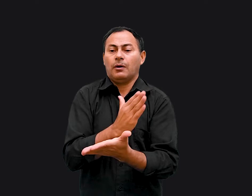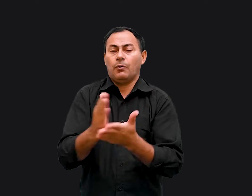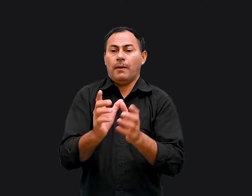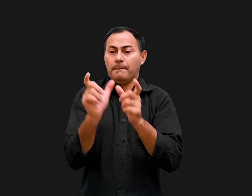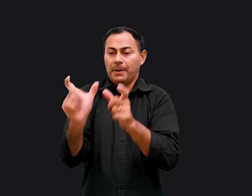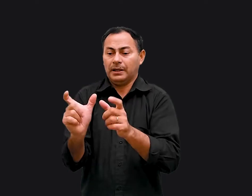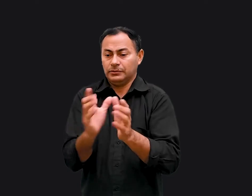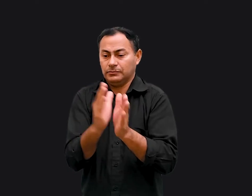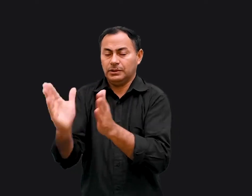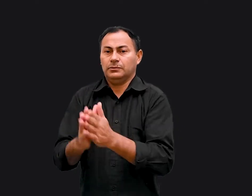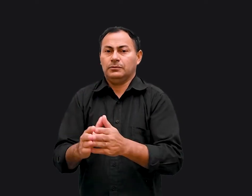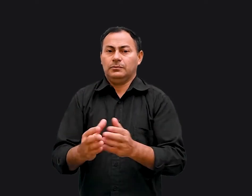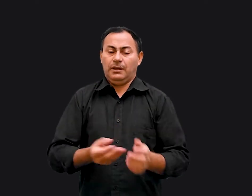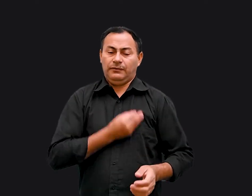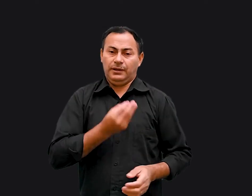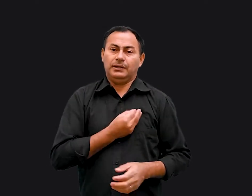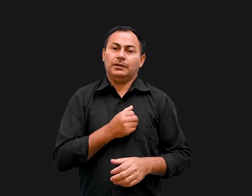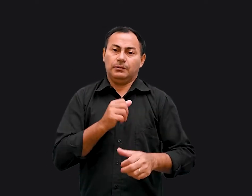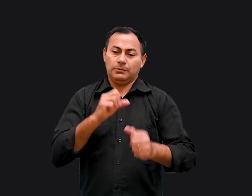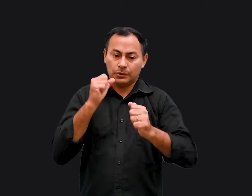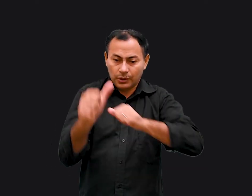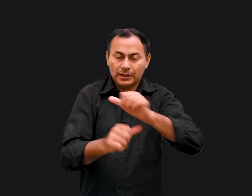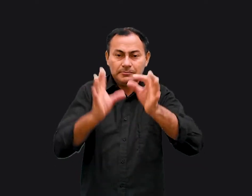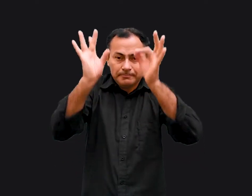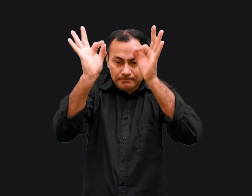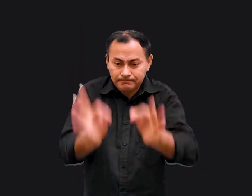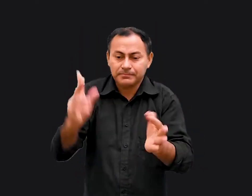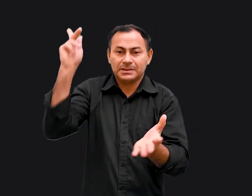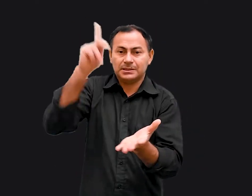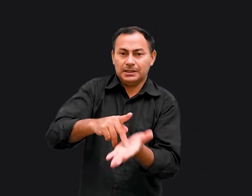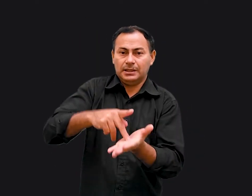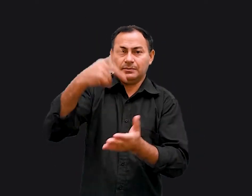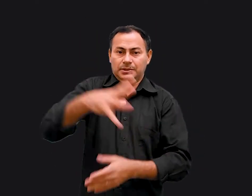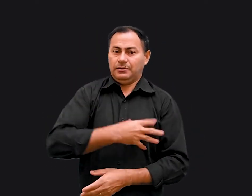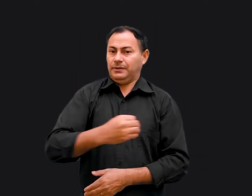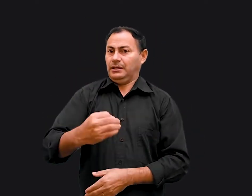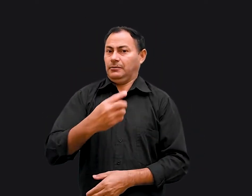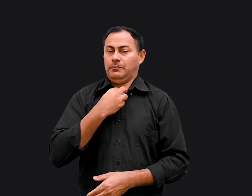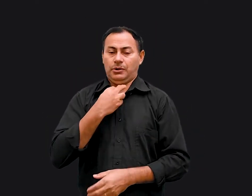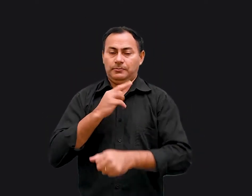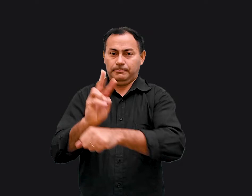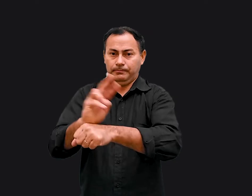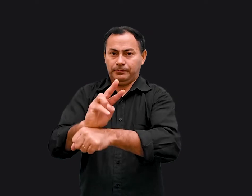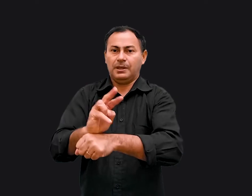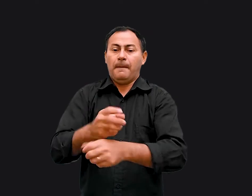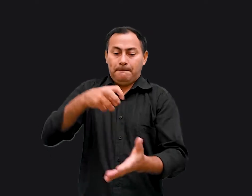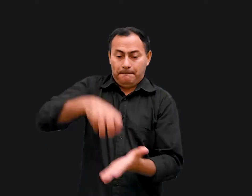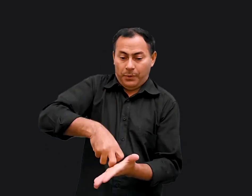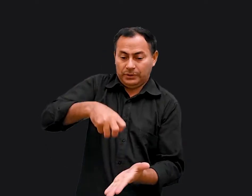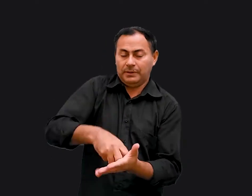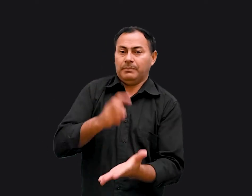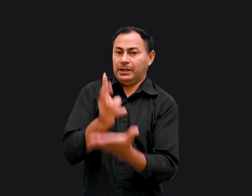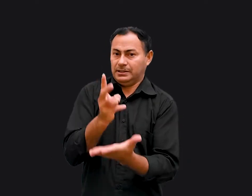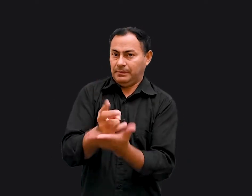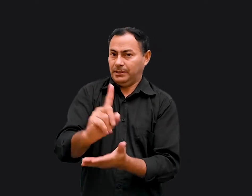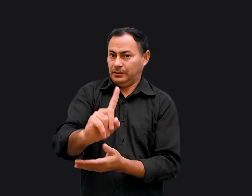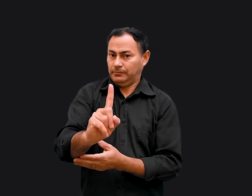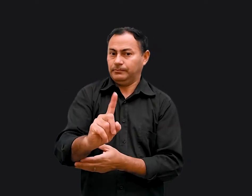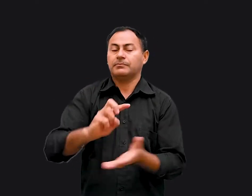do trajeto, deve se tornar convicção para o seu filho. Não poderemos controlá-lo e puni-lo para sempre. Isso significa